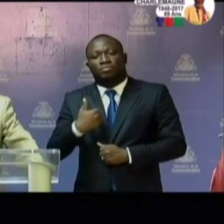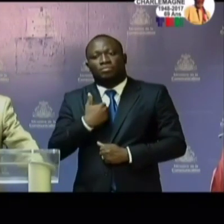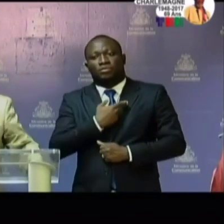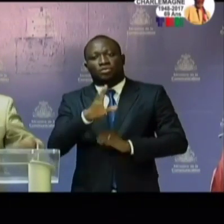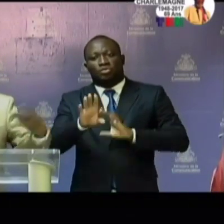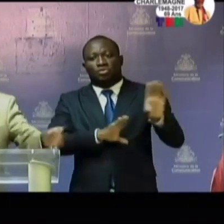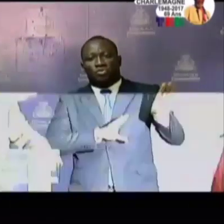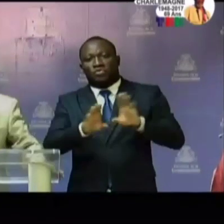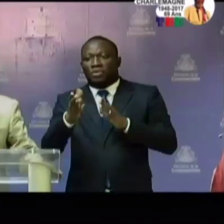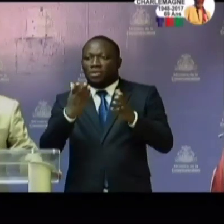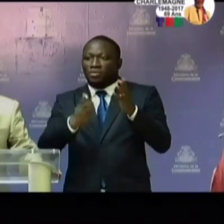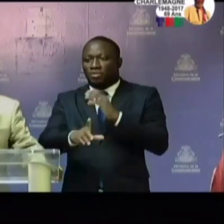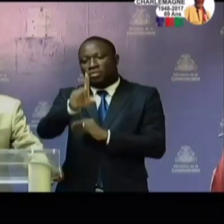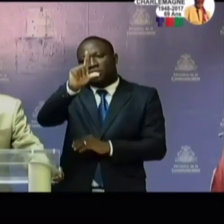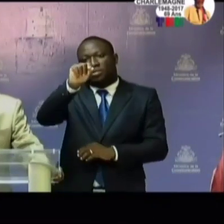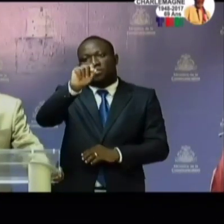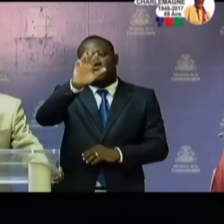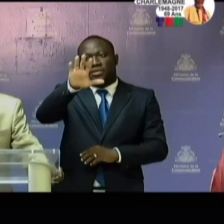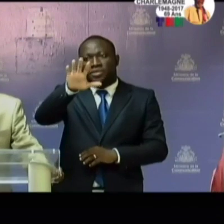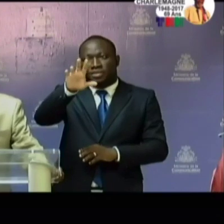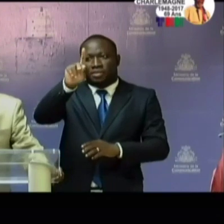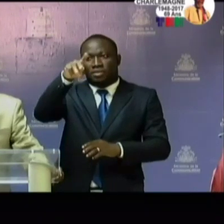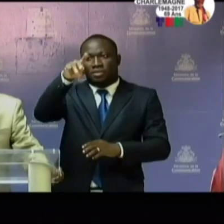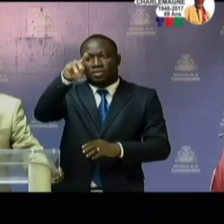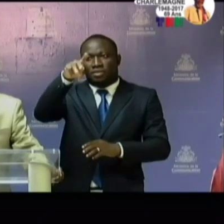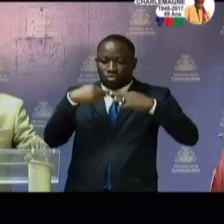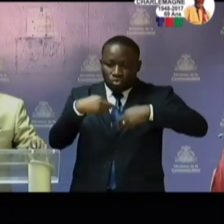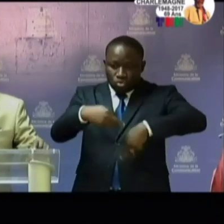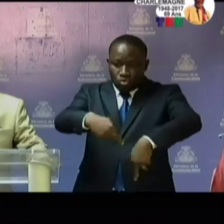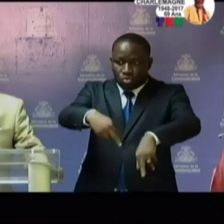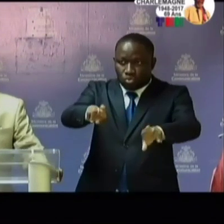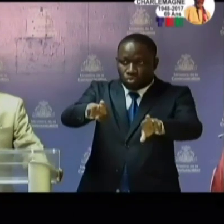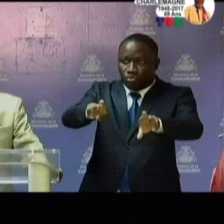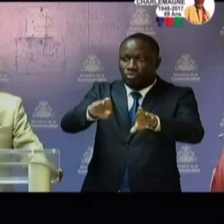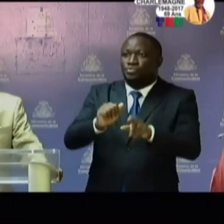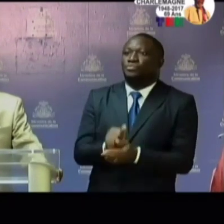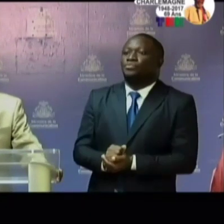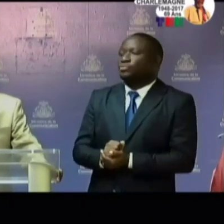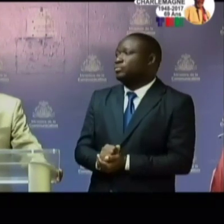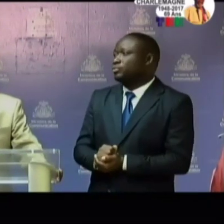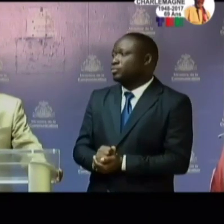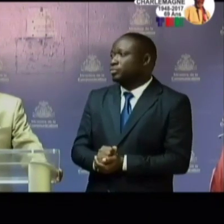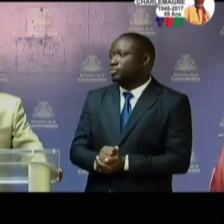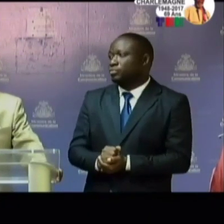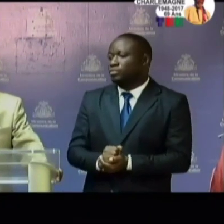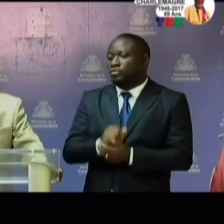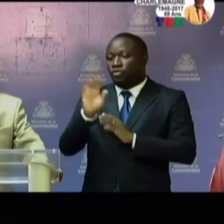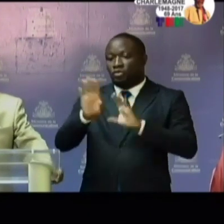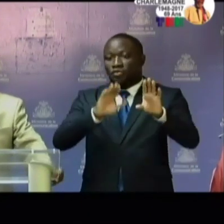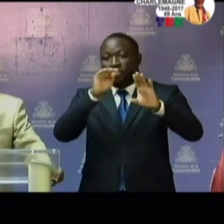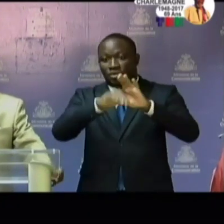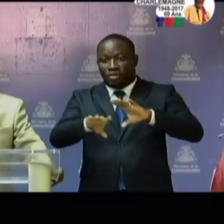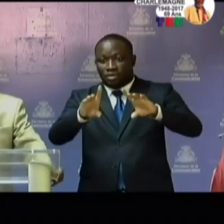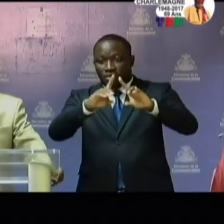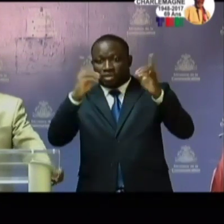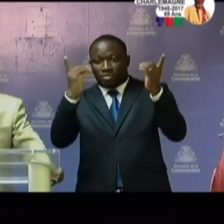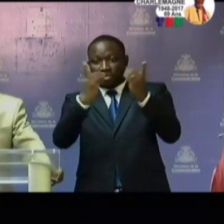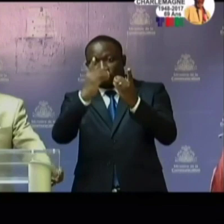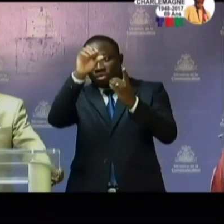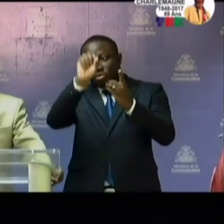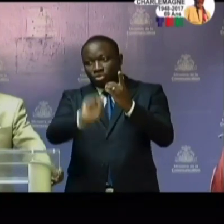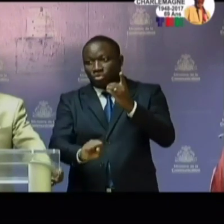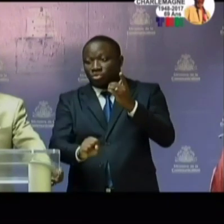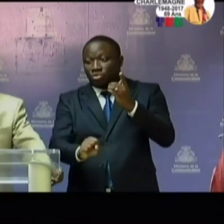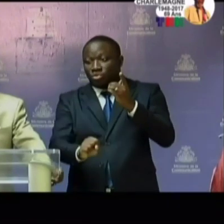environ mieux que 25 km de route revêtue. Nous faisons, dans le niveau du département du Sud-là,